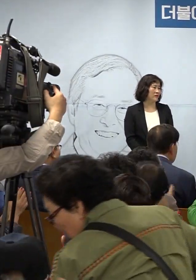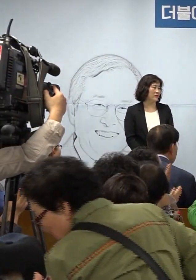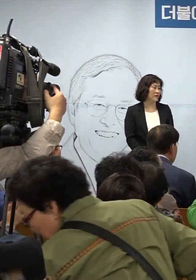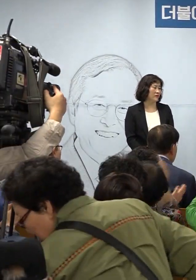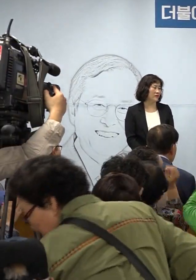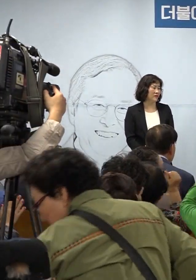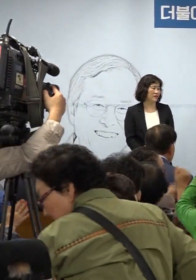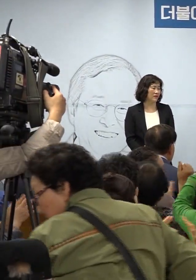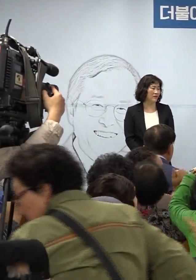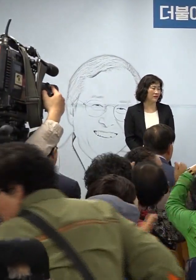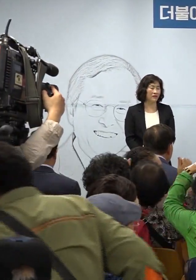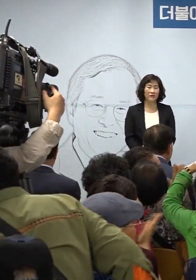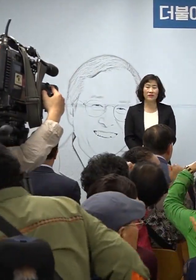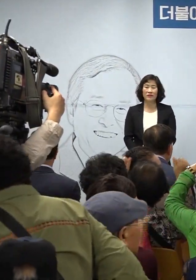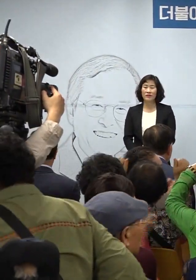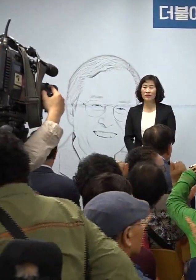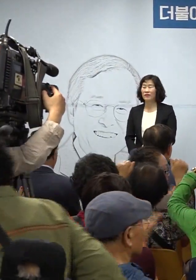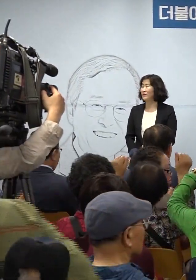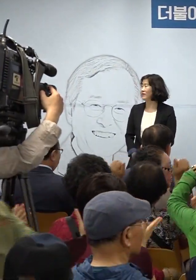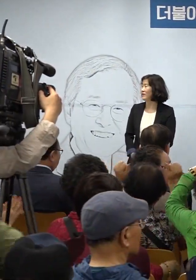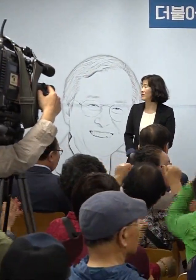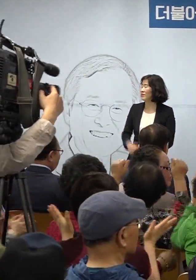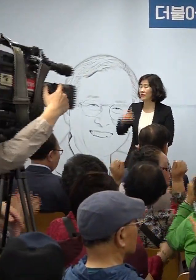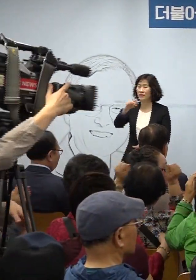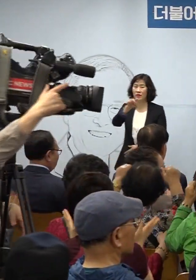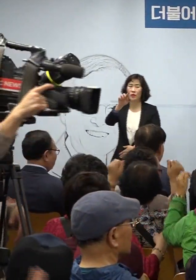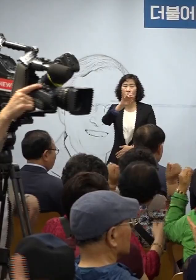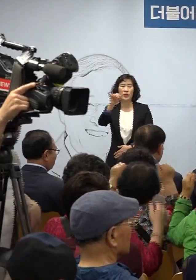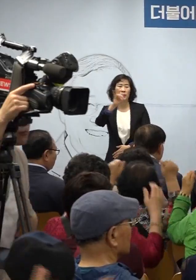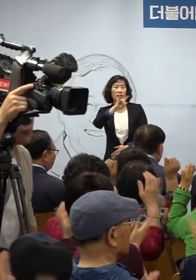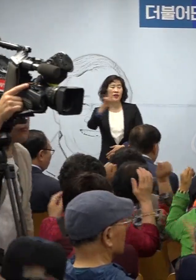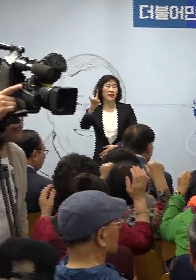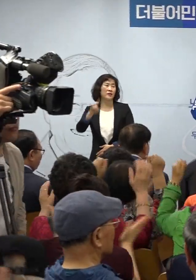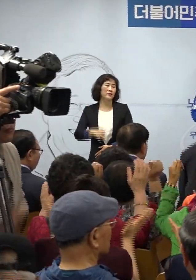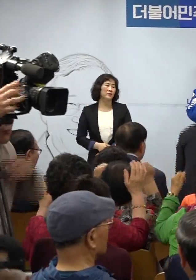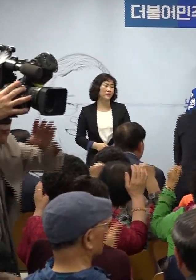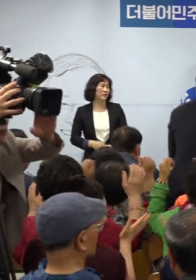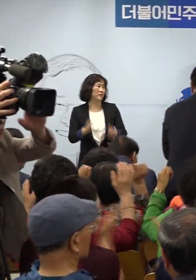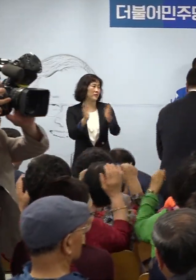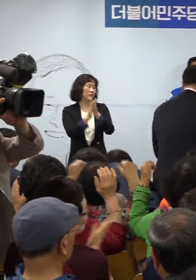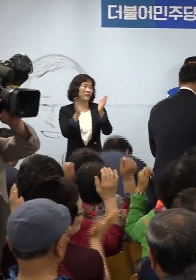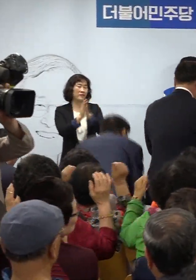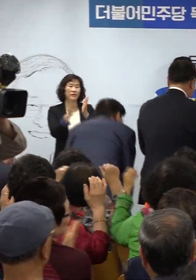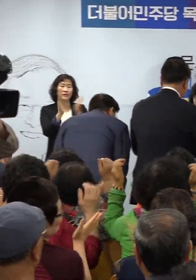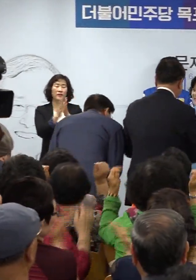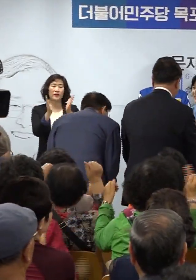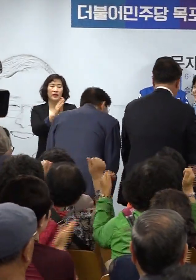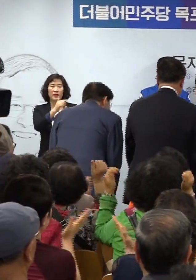김대중 대통령의 발탁한 호남의 며느리 추미애 대표께 다